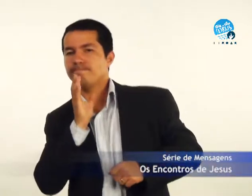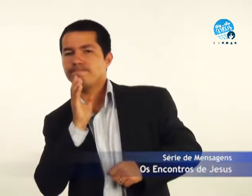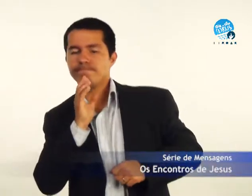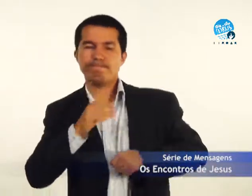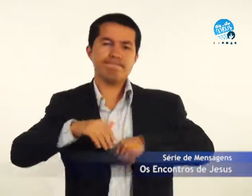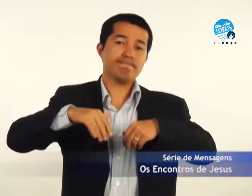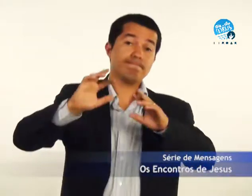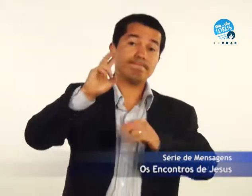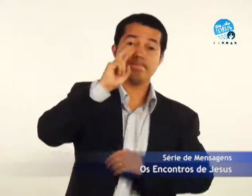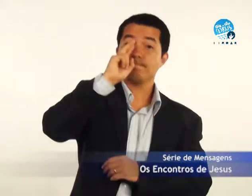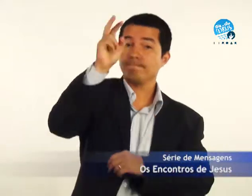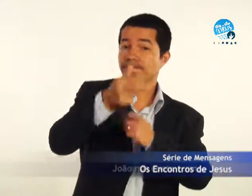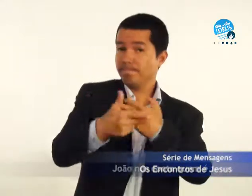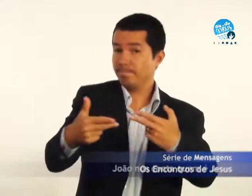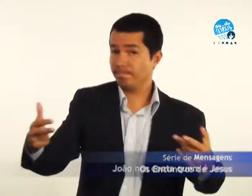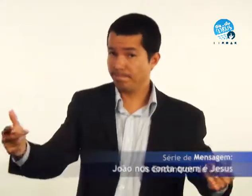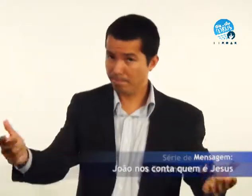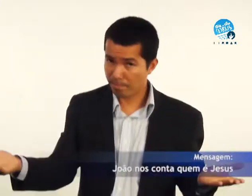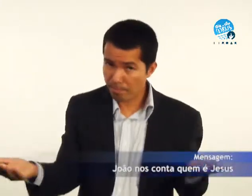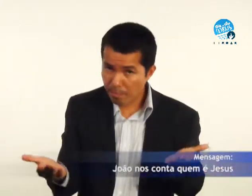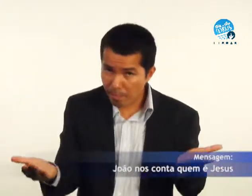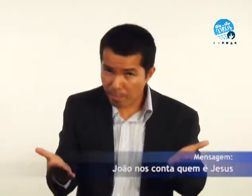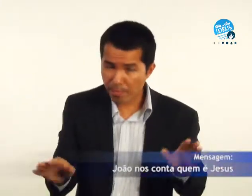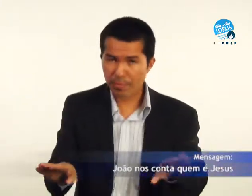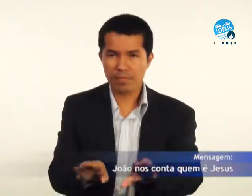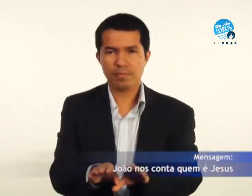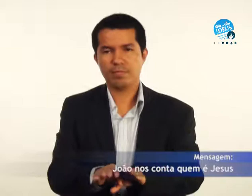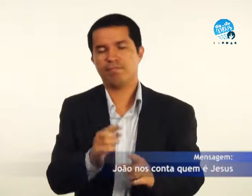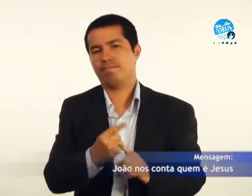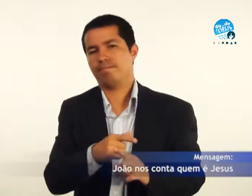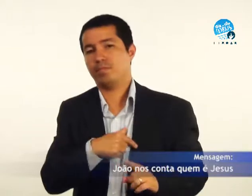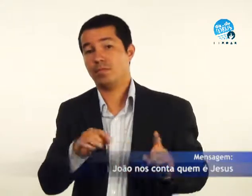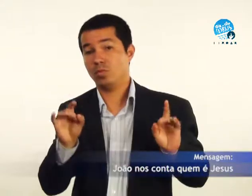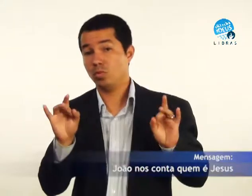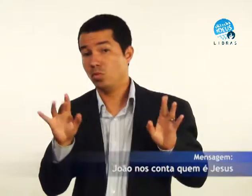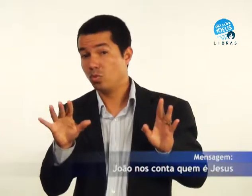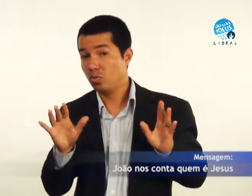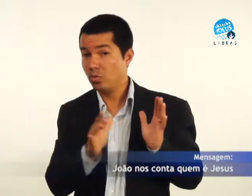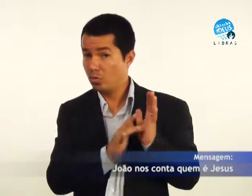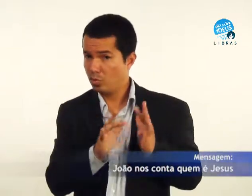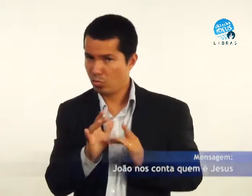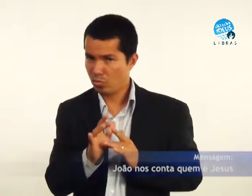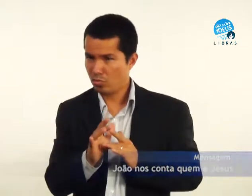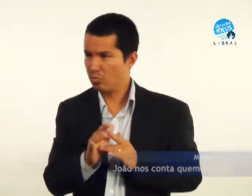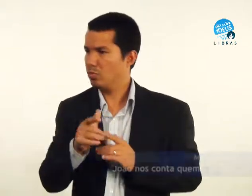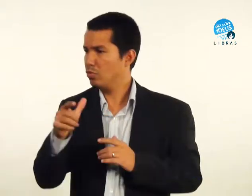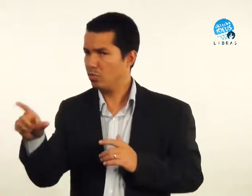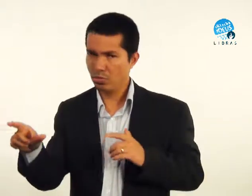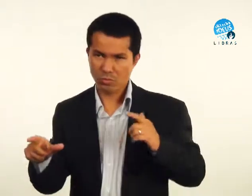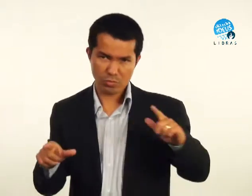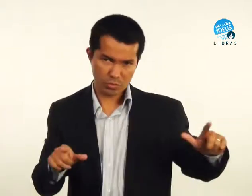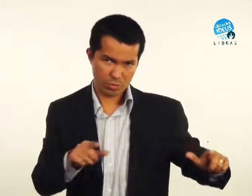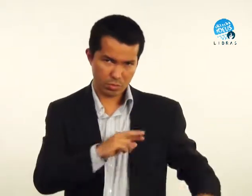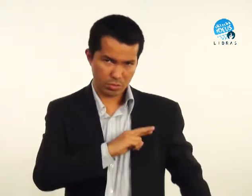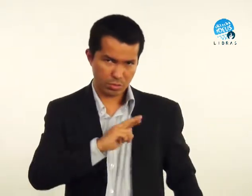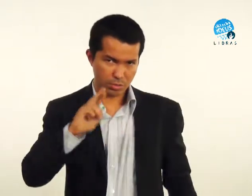vão acontecer. Eu coloquei o meu Espírito dentro de vocês. E assim,